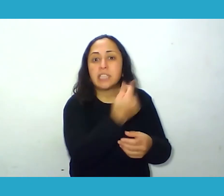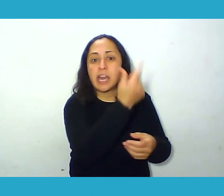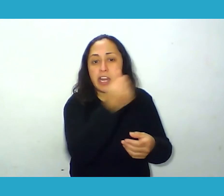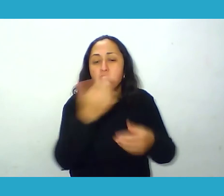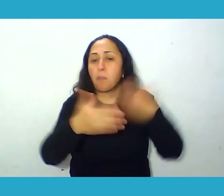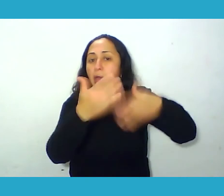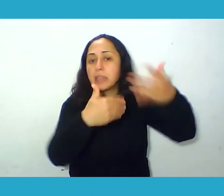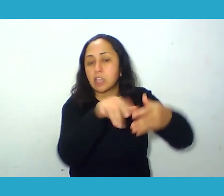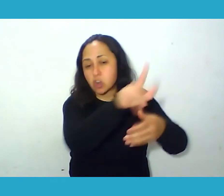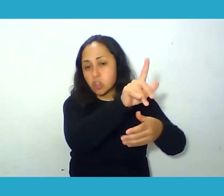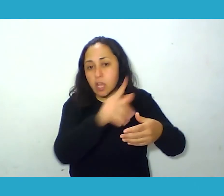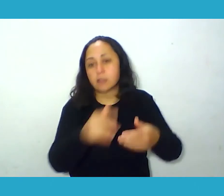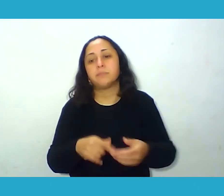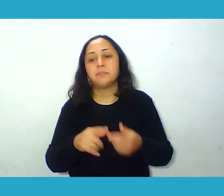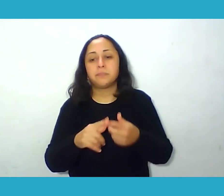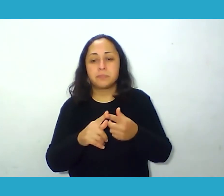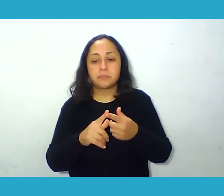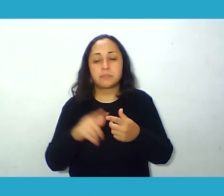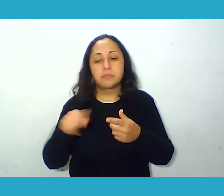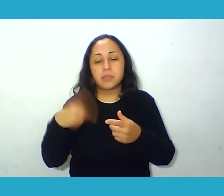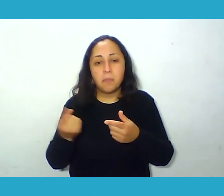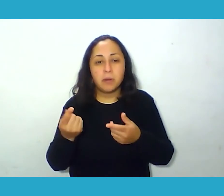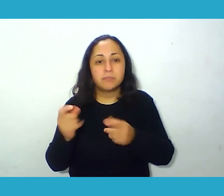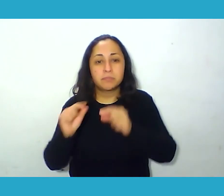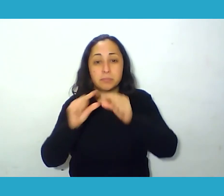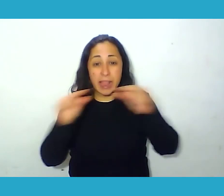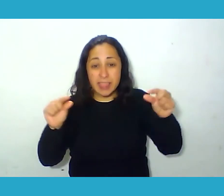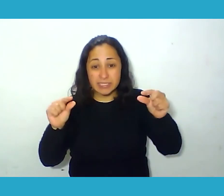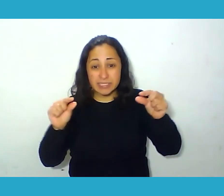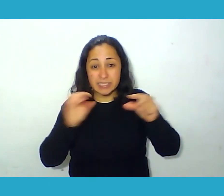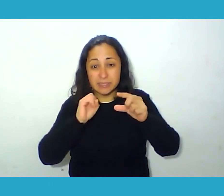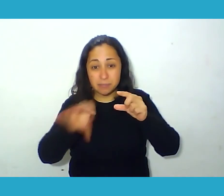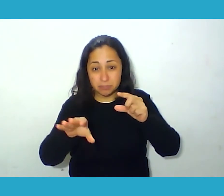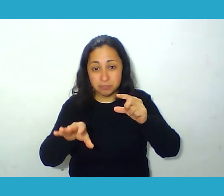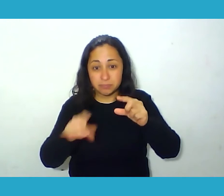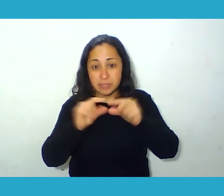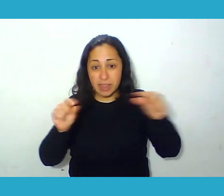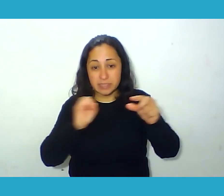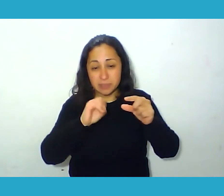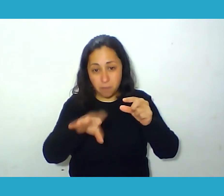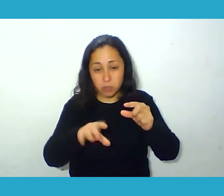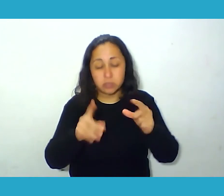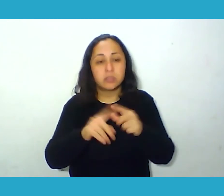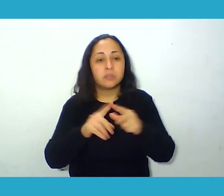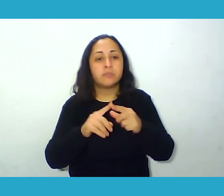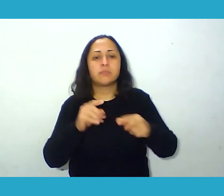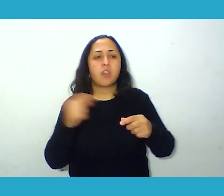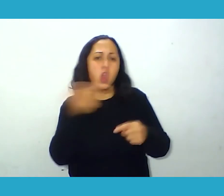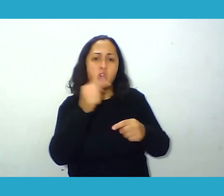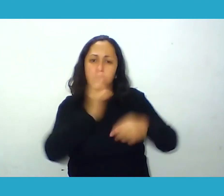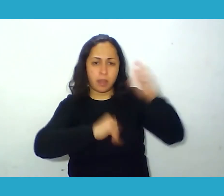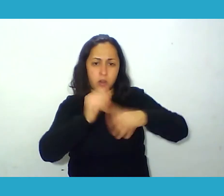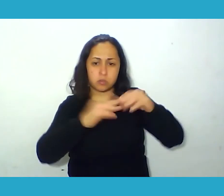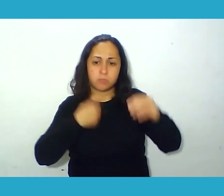puedan llevar adelante un desarrollo sustentable. Procede a compartir enlaces en el chat de plataforma Zoom. Se proclama en contra de la construcción de